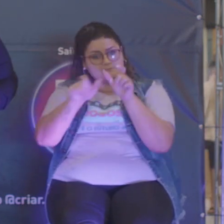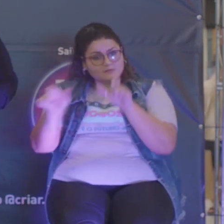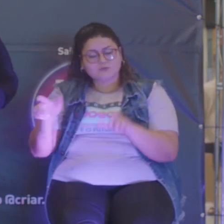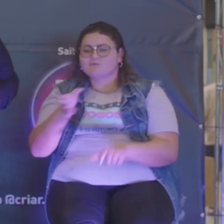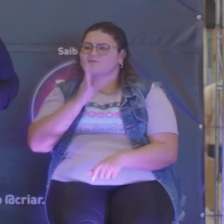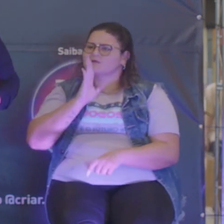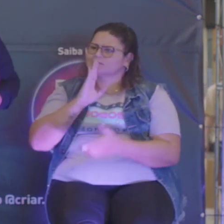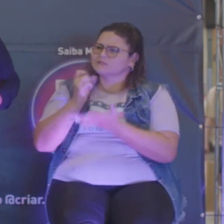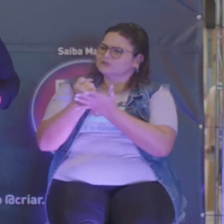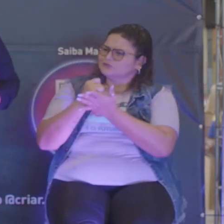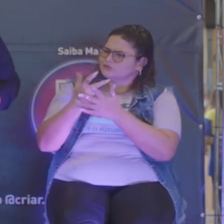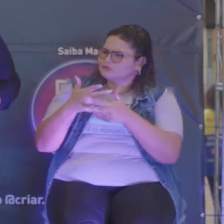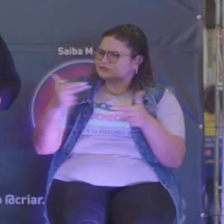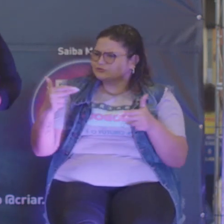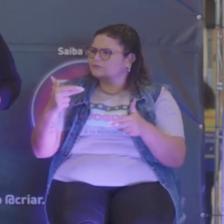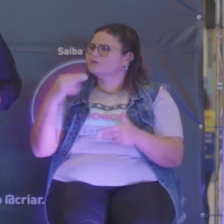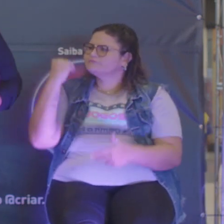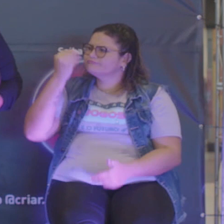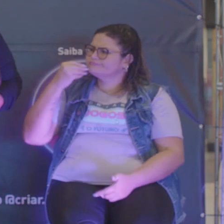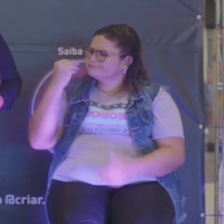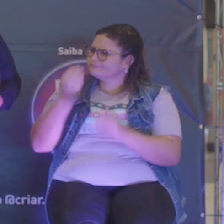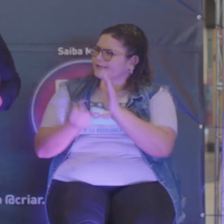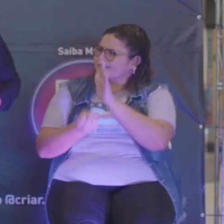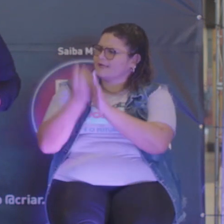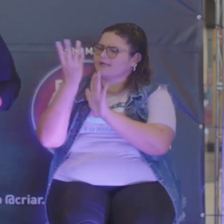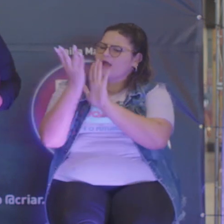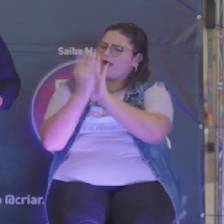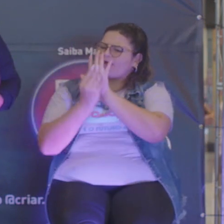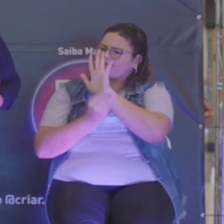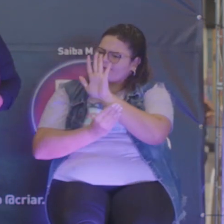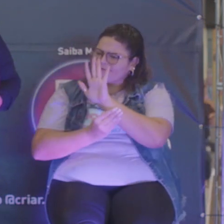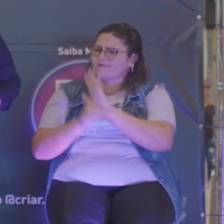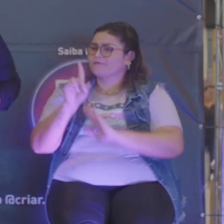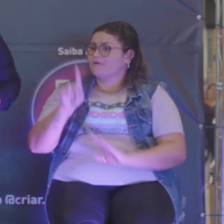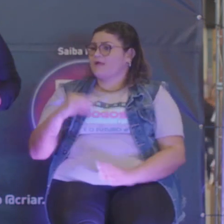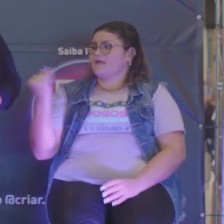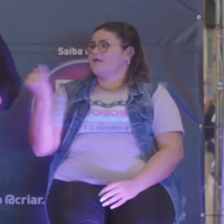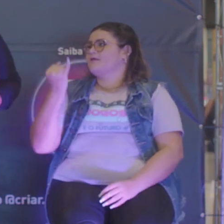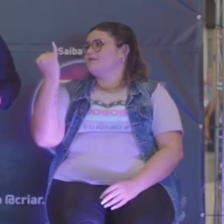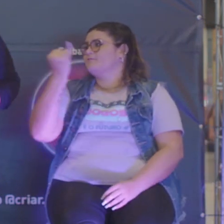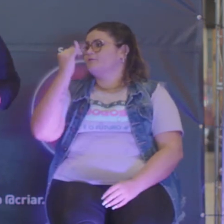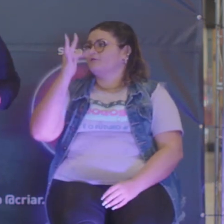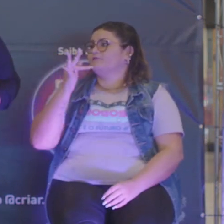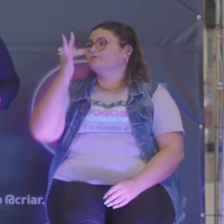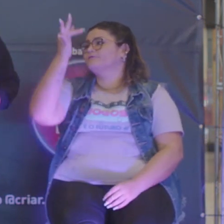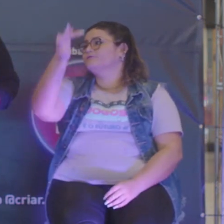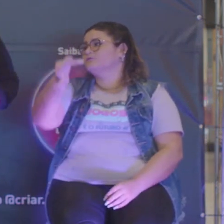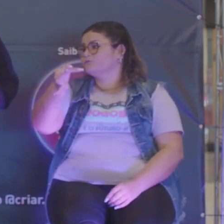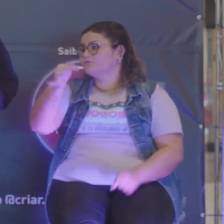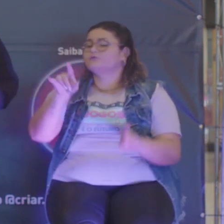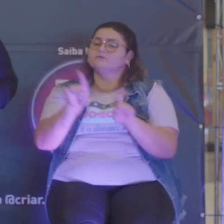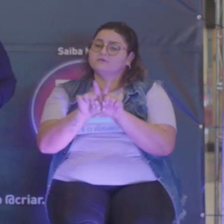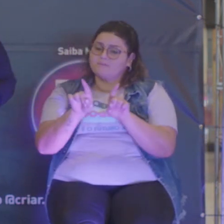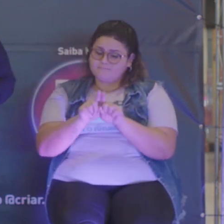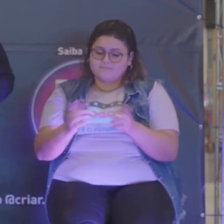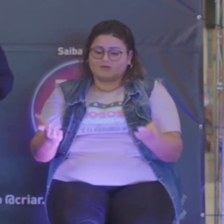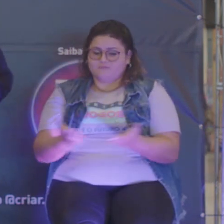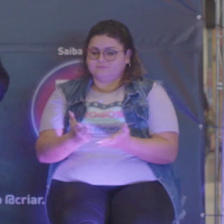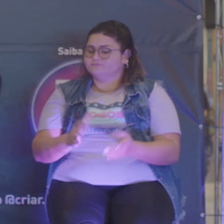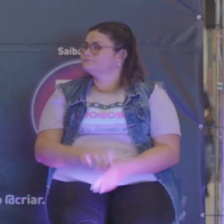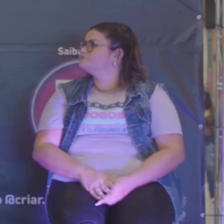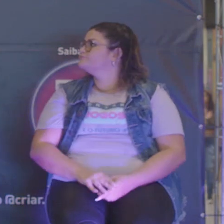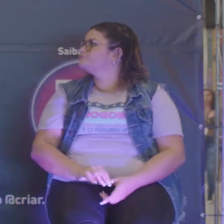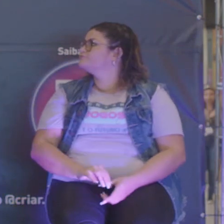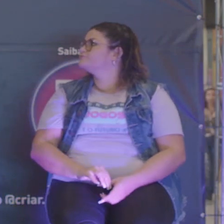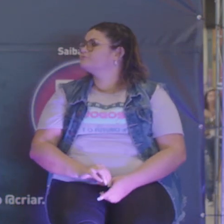galera jogar, criar o próprio jogo, criar conteúdo. Então, tudo isso a gente está falando de futuro, mas o futuro já está aqui, não é mesmo, Thaís?